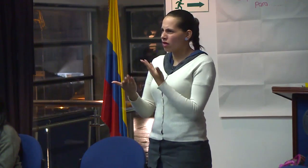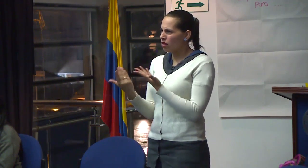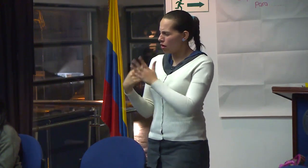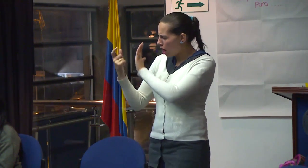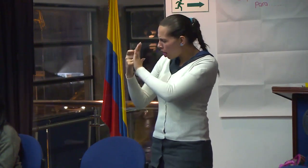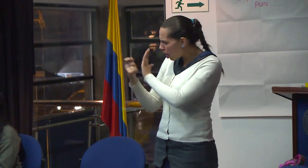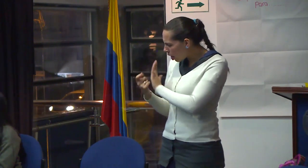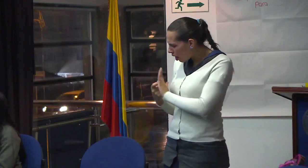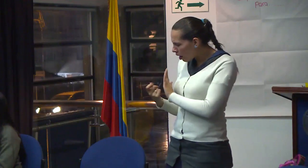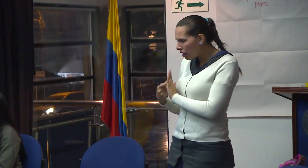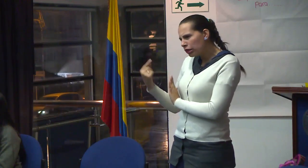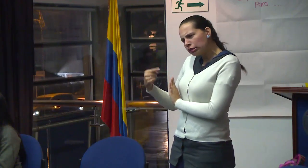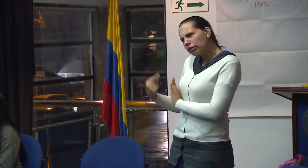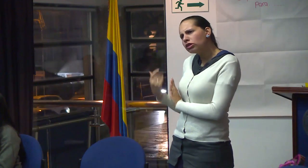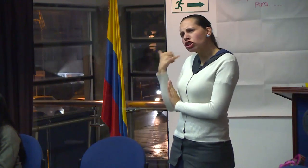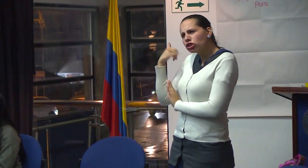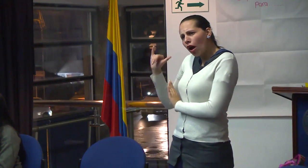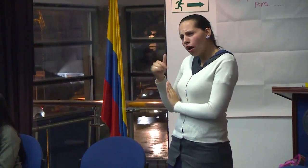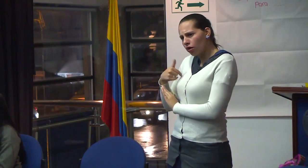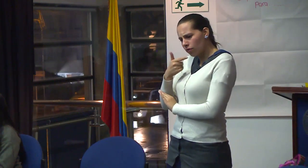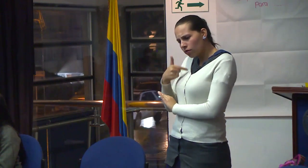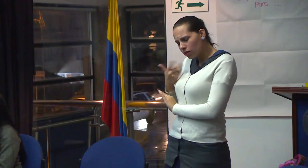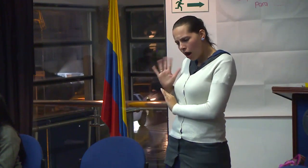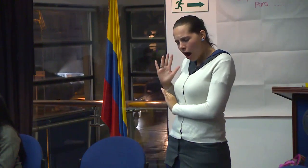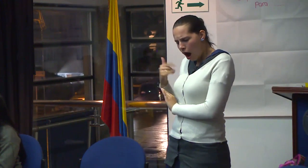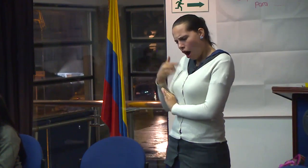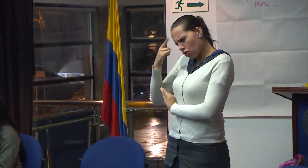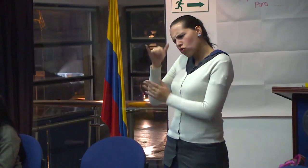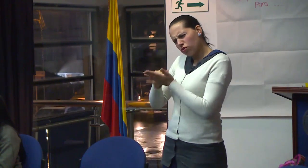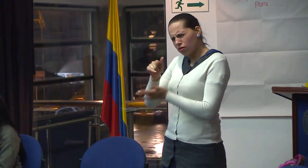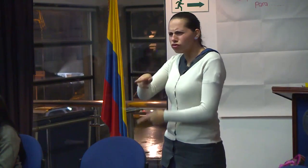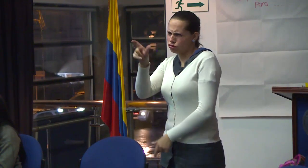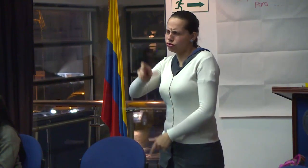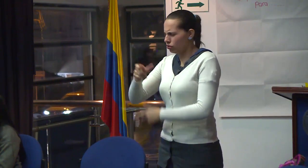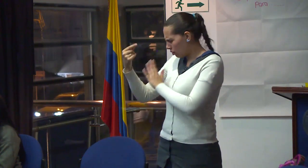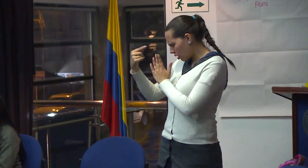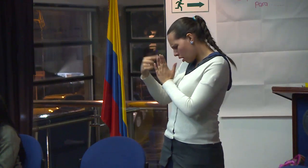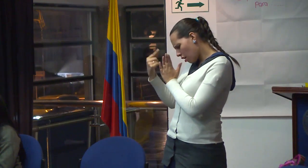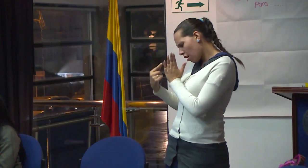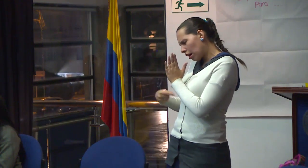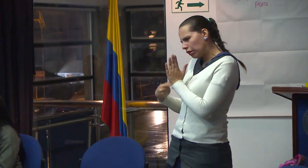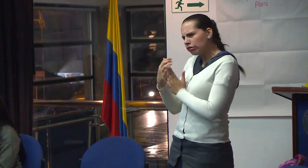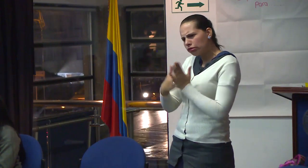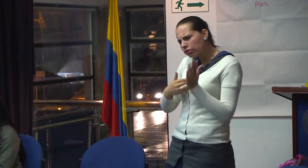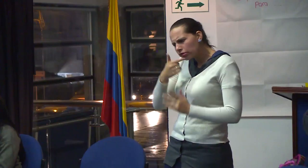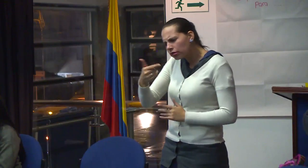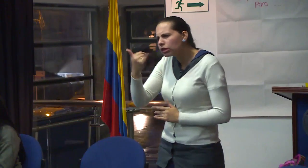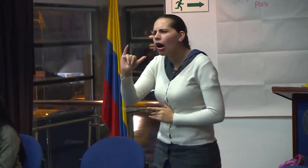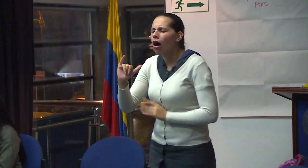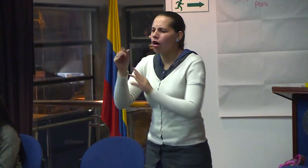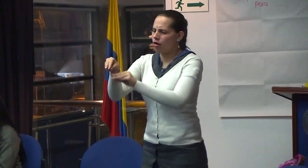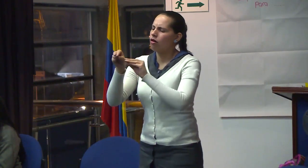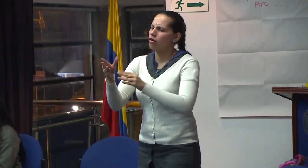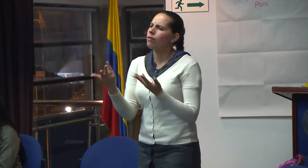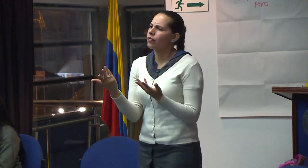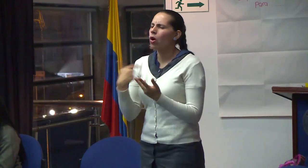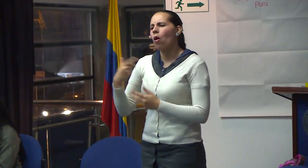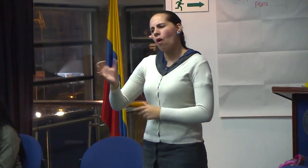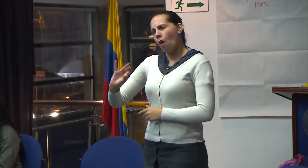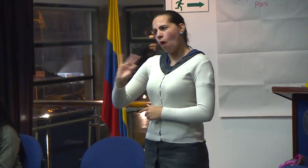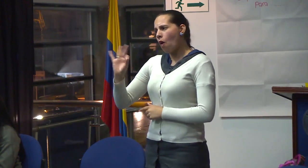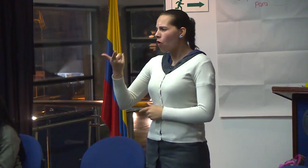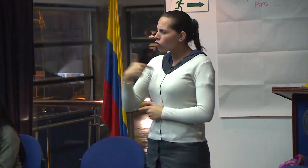dictamina, porque es que realmente él lo necesita desde lo que yo creo que necesita. O yo le enseño para